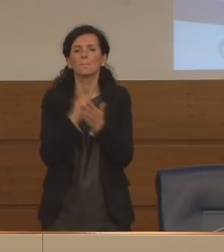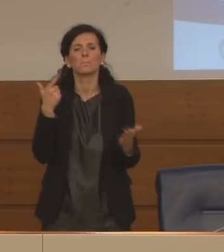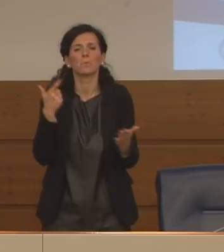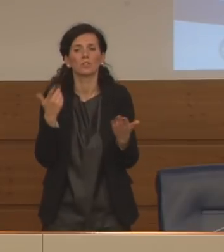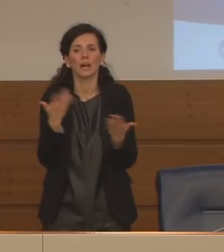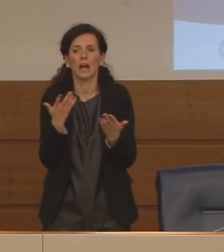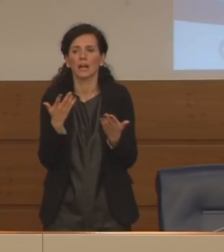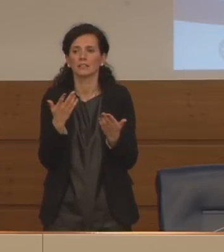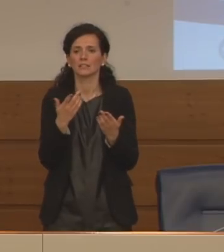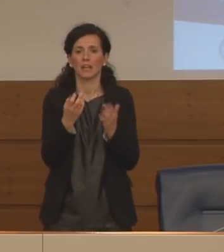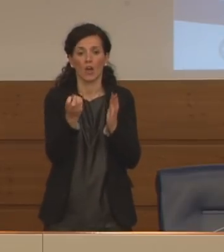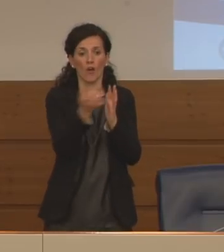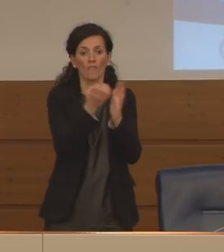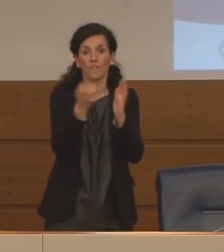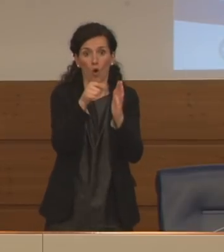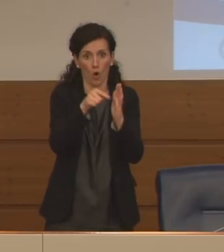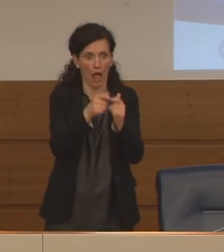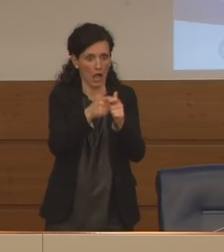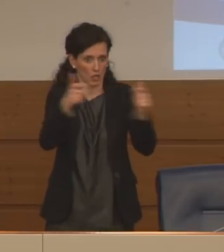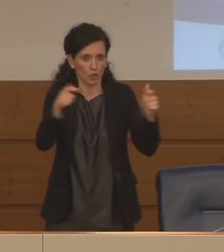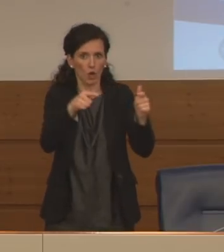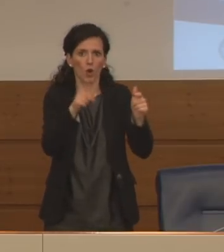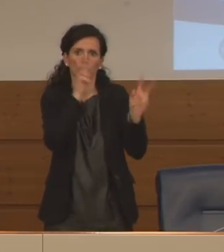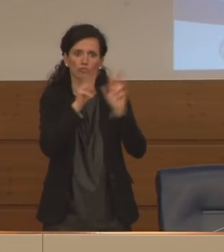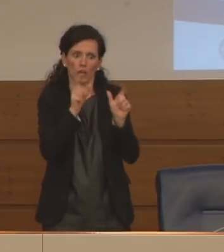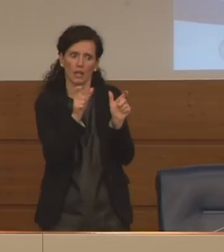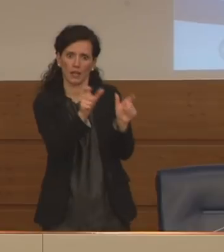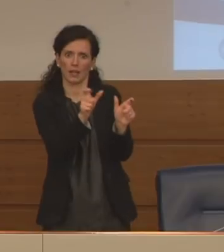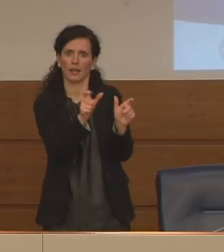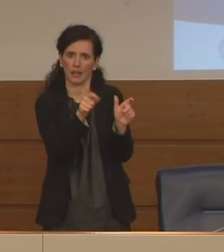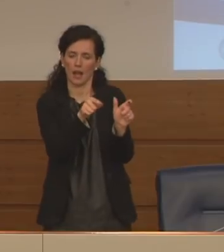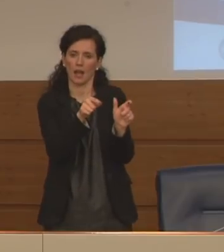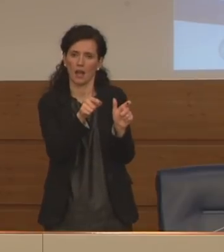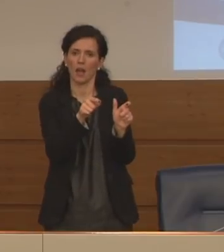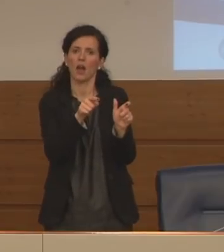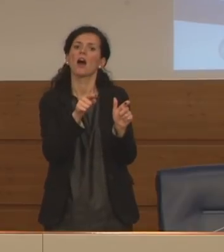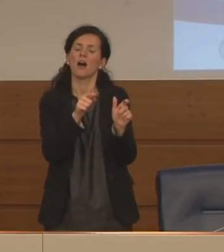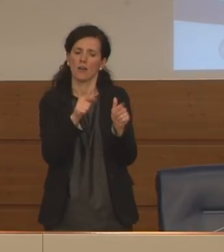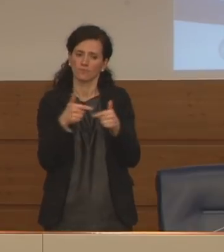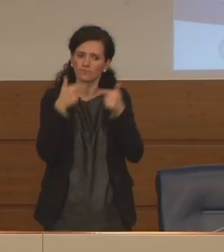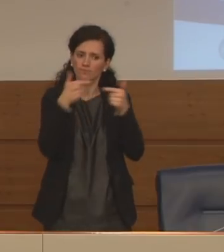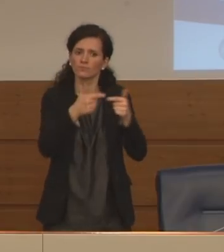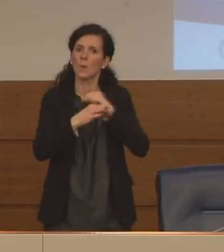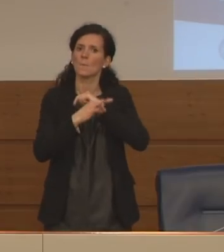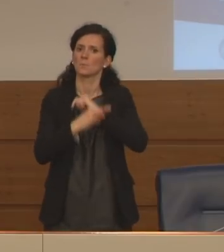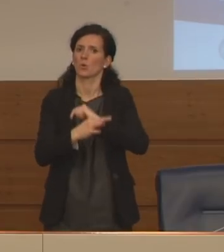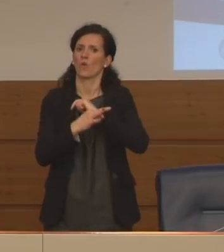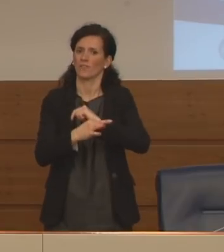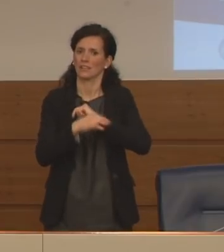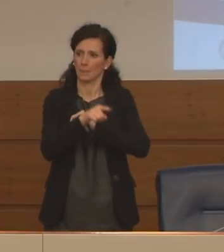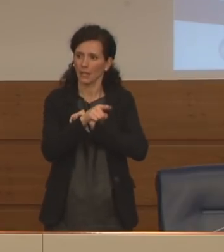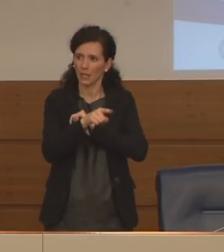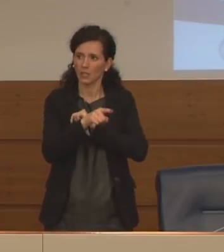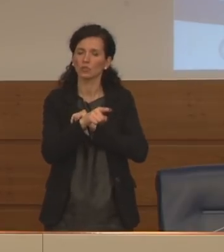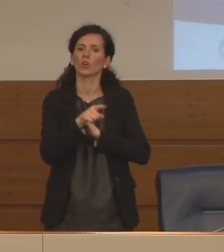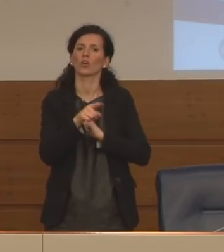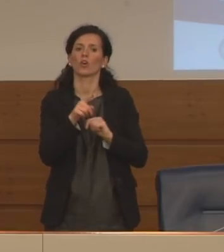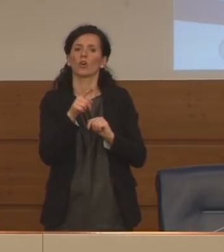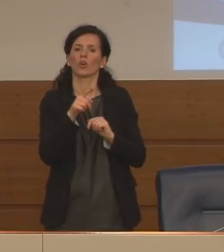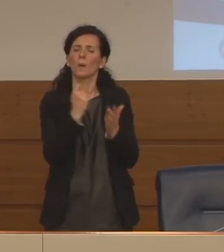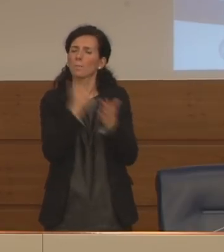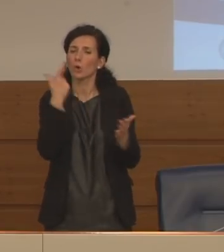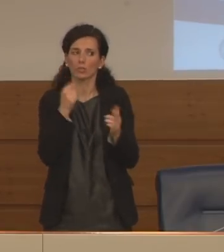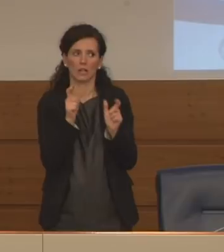degli spot dei focolari isolati e che poi vengano prese come avete visto dei provvedimenti immediati per cercare dire stringerli